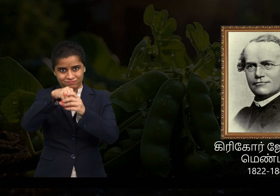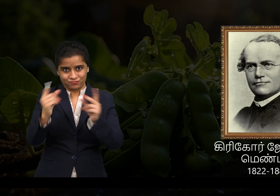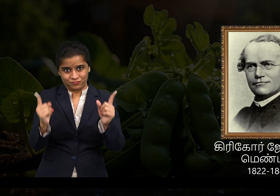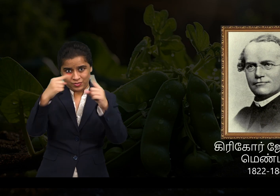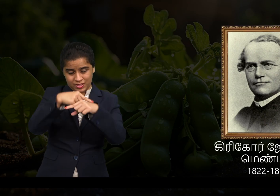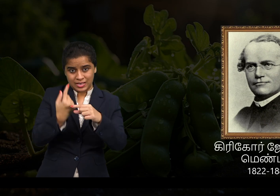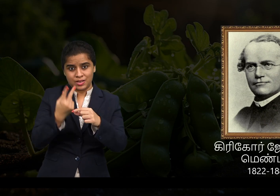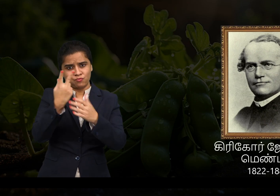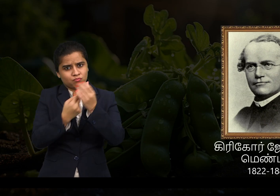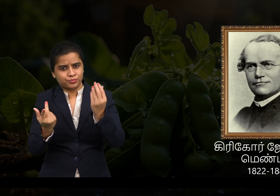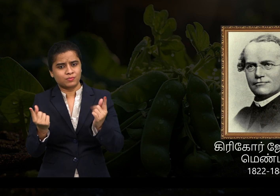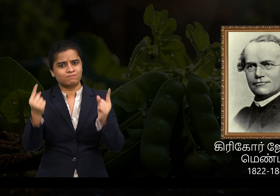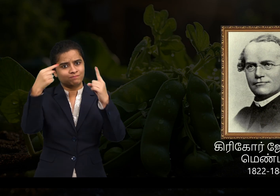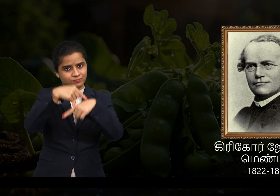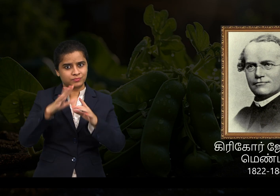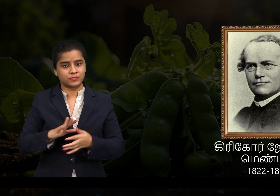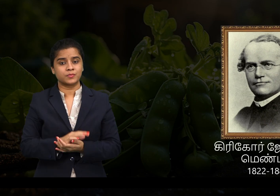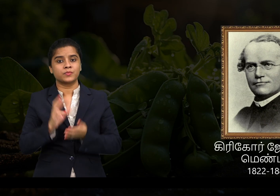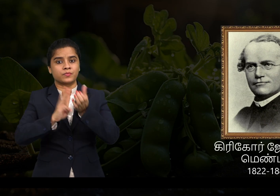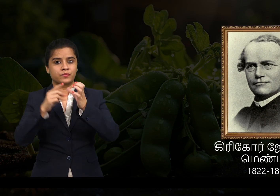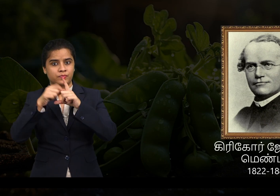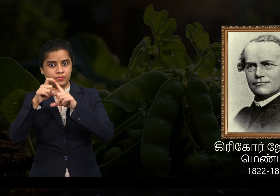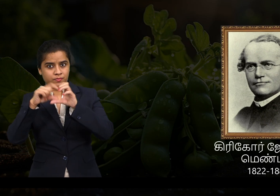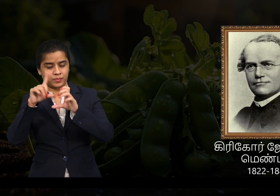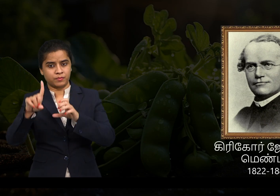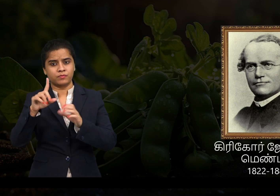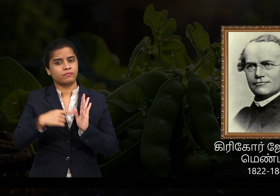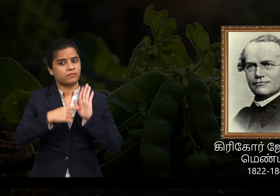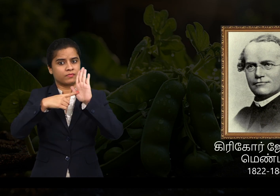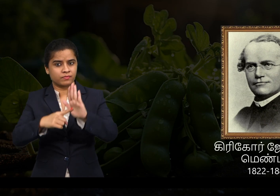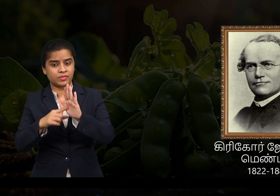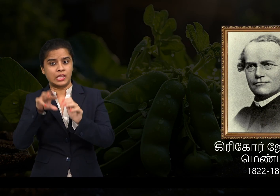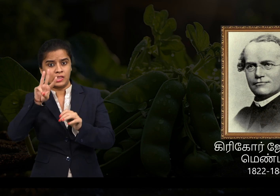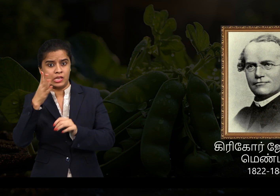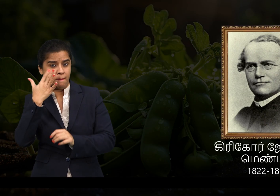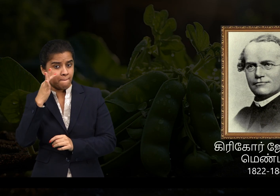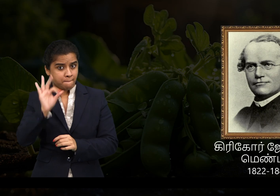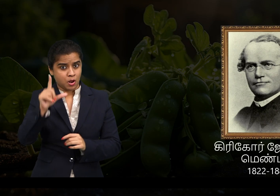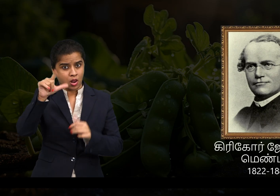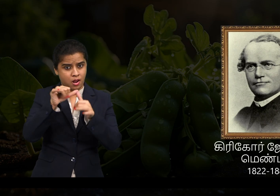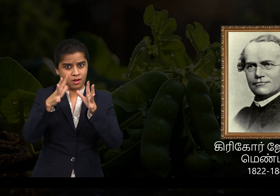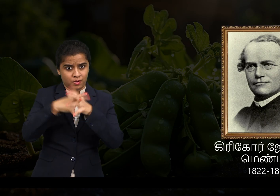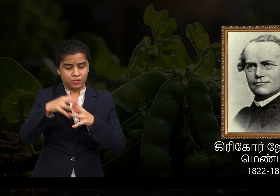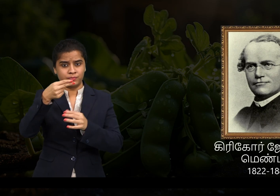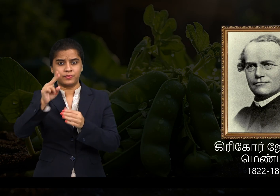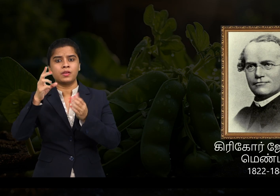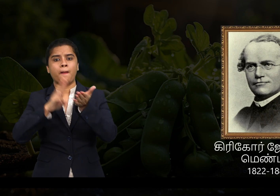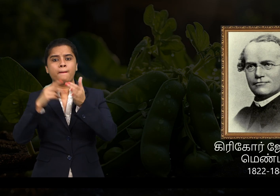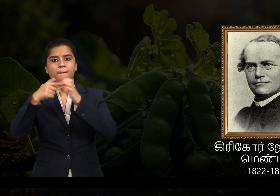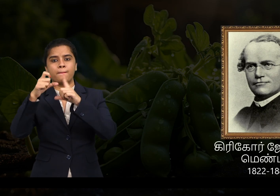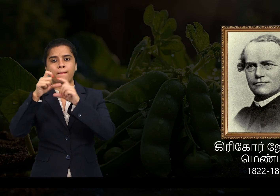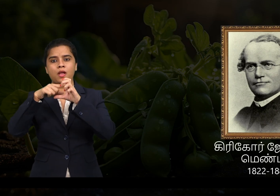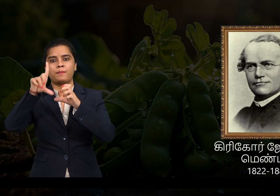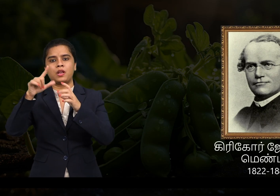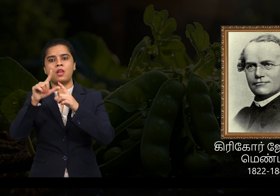குறுக்கின் சோதனையின் அடிப்படையில் மெண்டல் மரபு வழியின் மெண்டலின் விதிகள் எனப்படும் 3 முக்கியமான சட்டங்களை